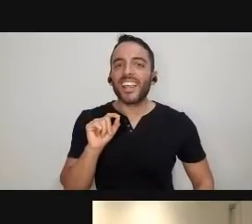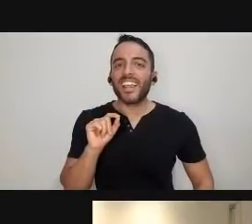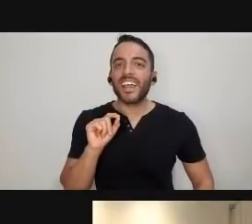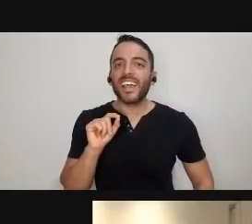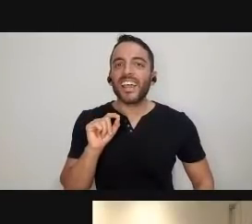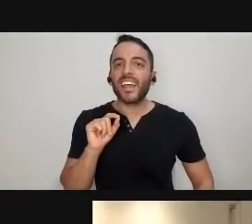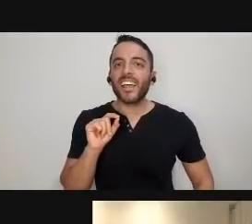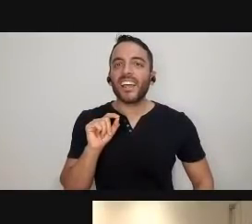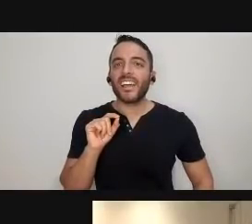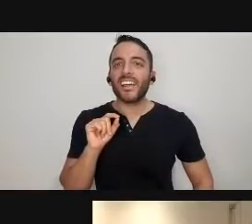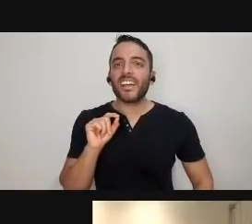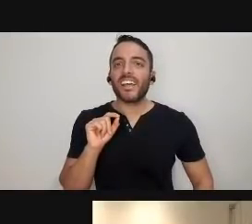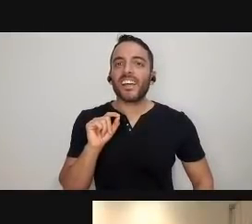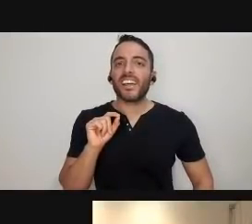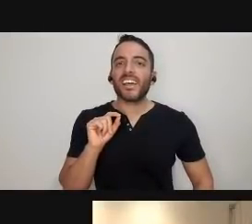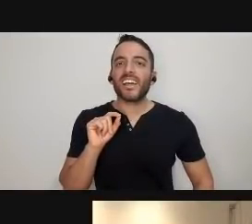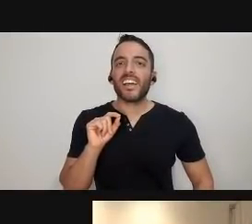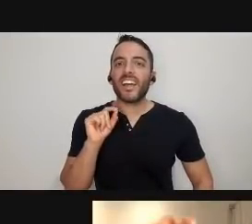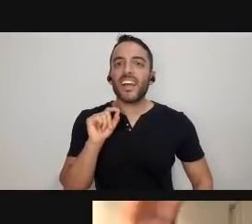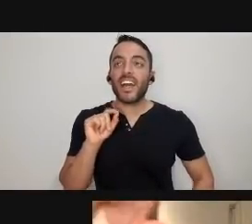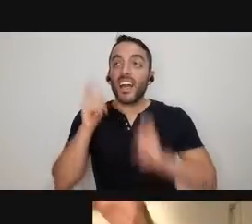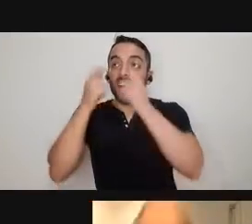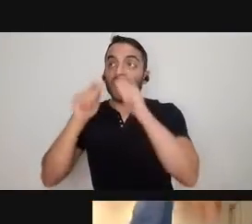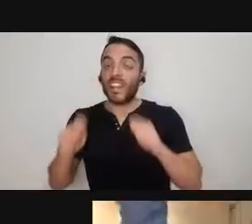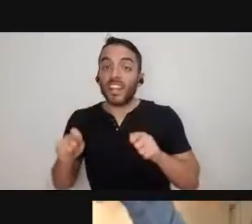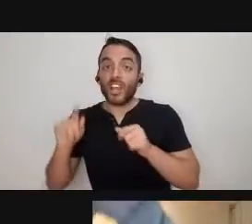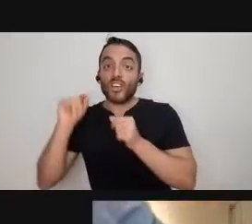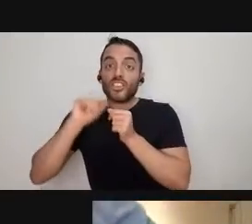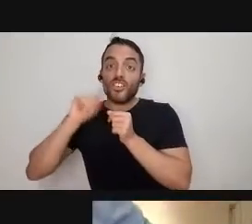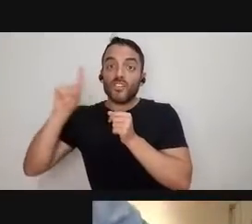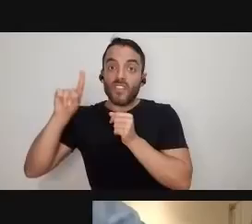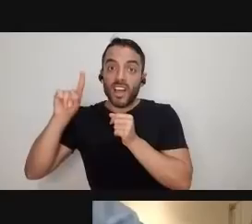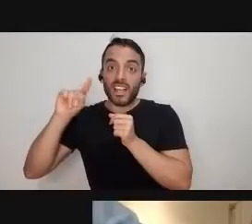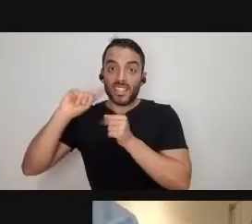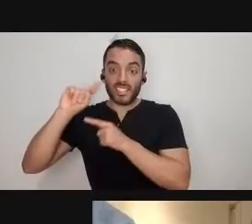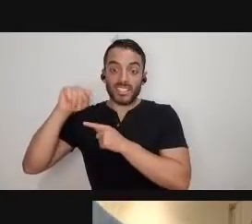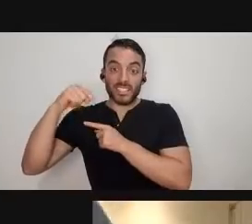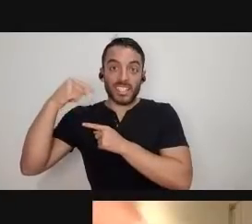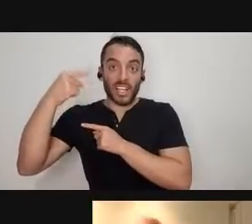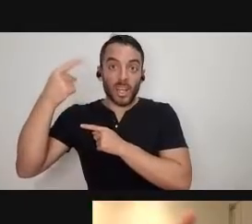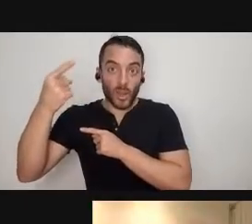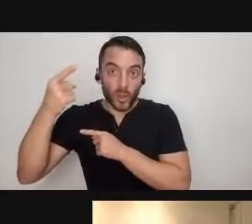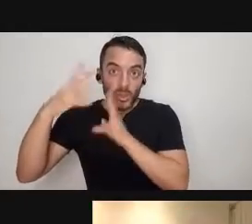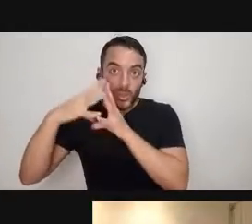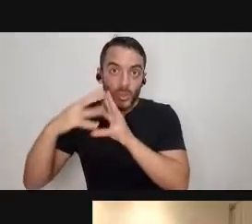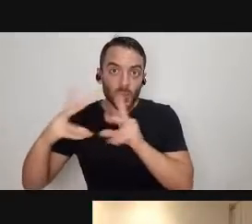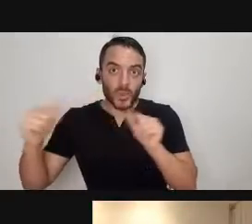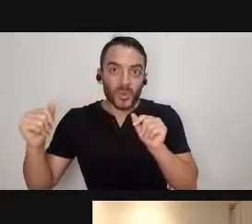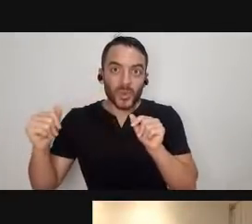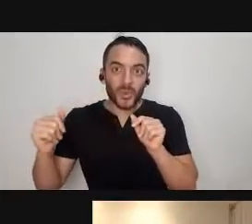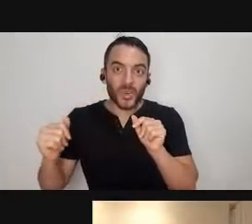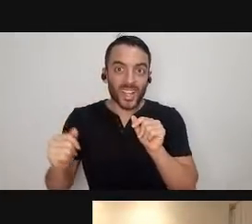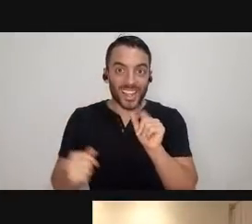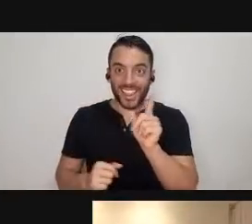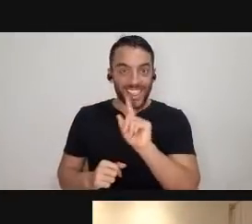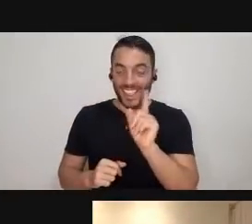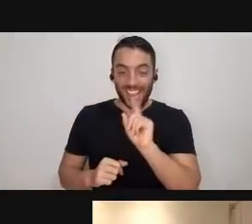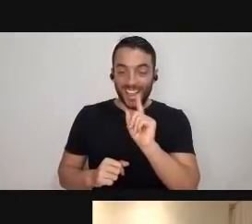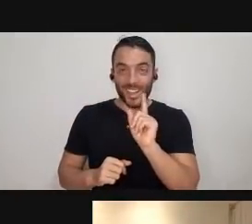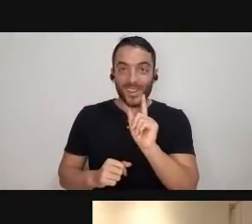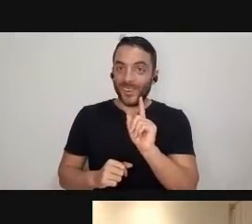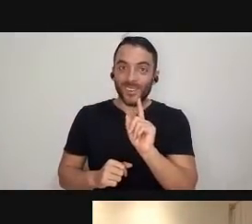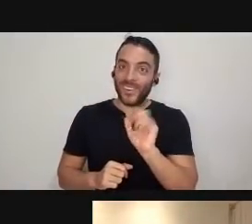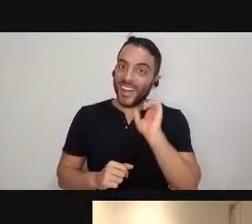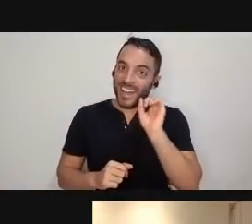que o Deus fugaz que faz num momento e no outro momento desfaz. Não é que faz